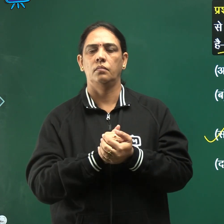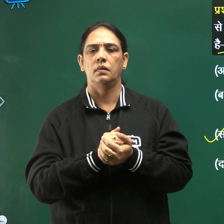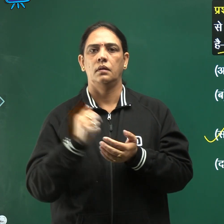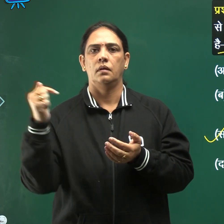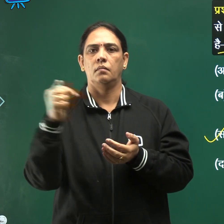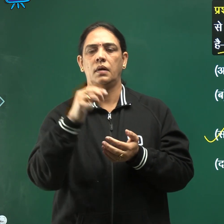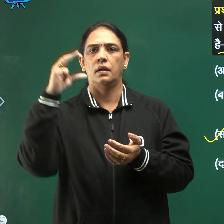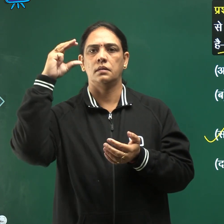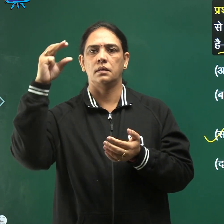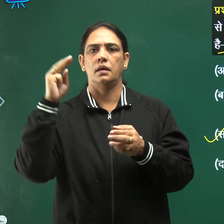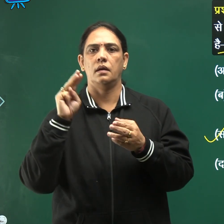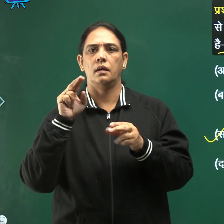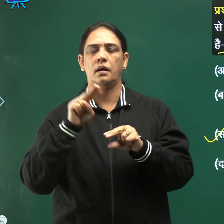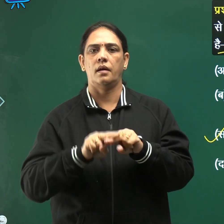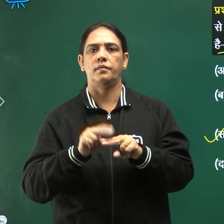माइनस CF